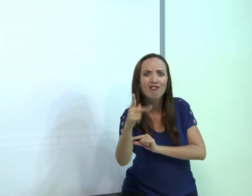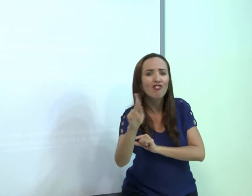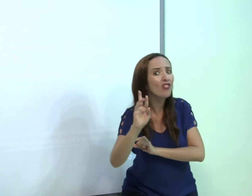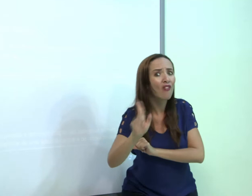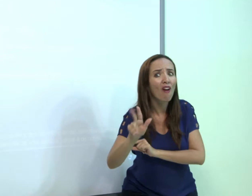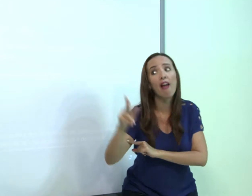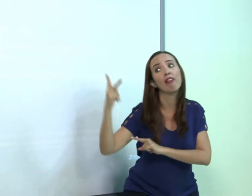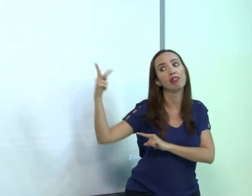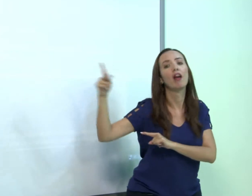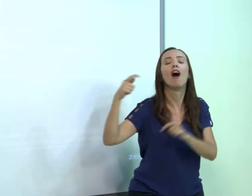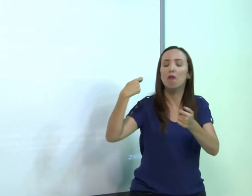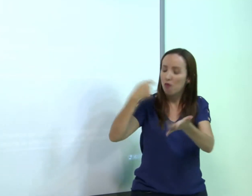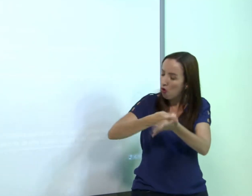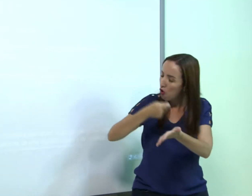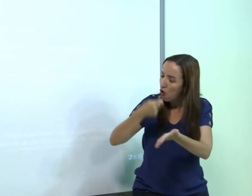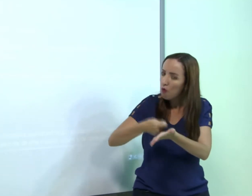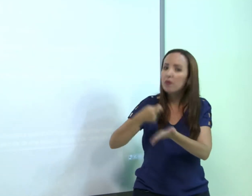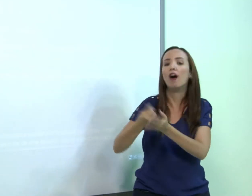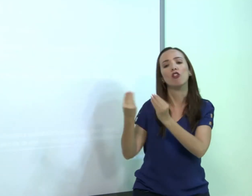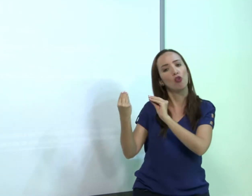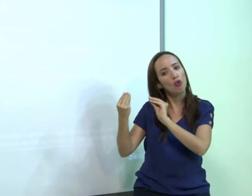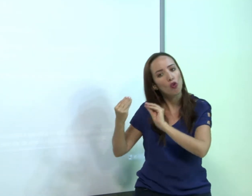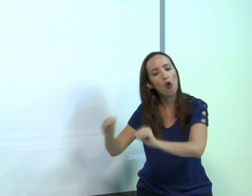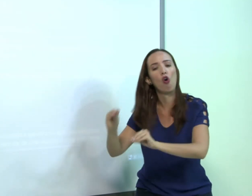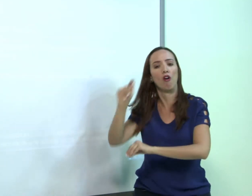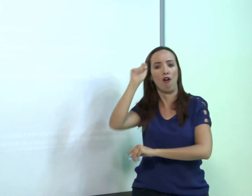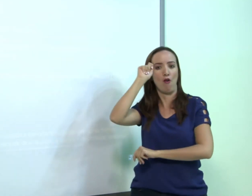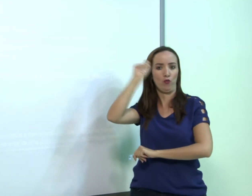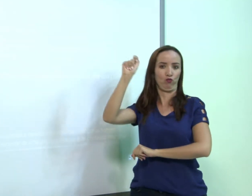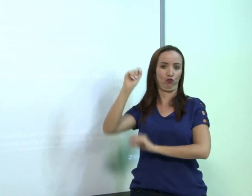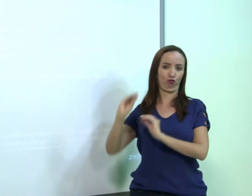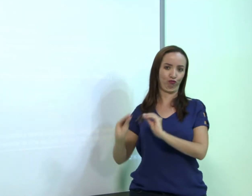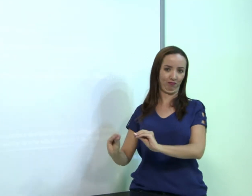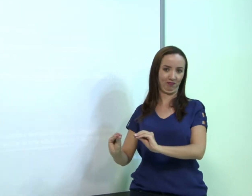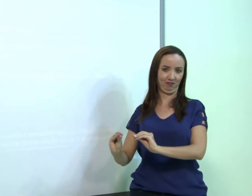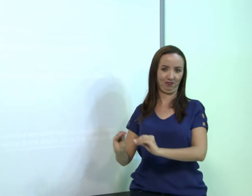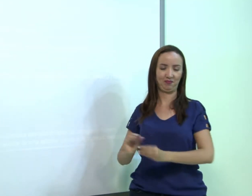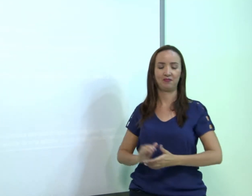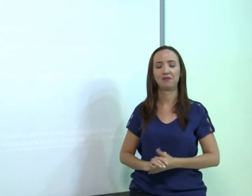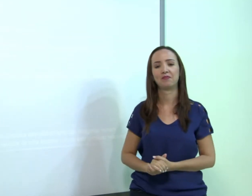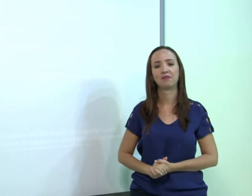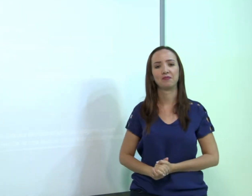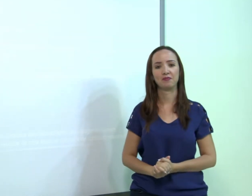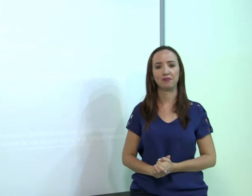acha adequado e coloque no seu trabalho, mas coloque o nome do autor.